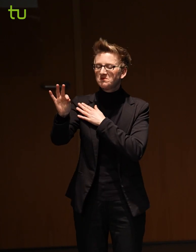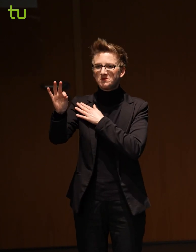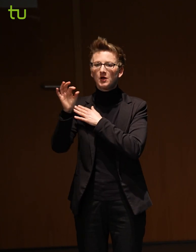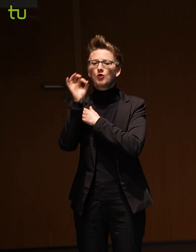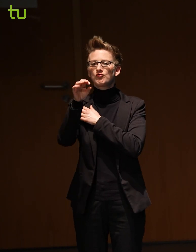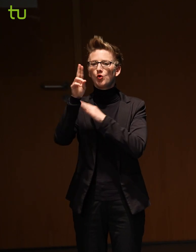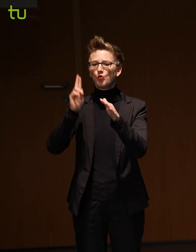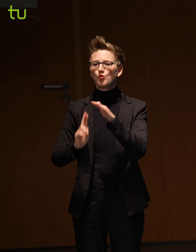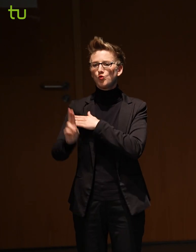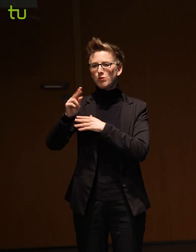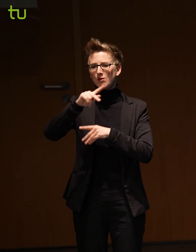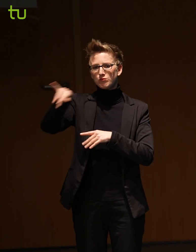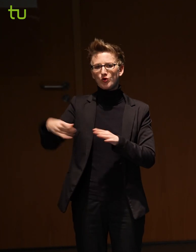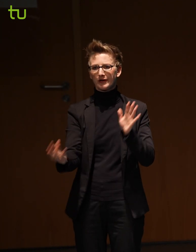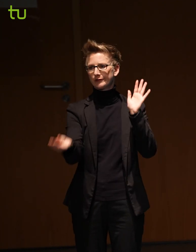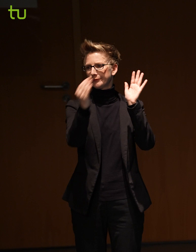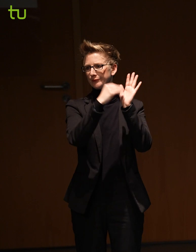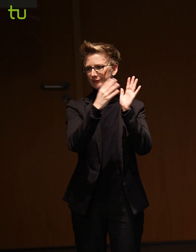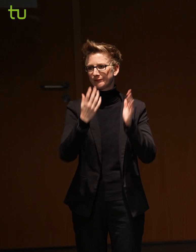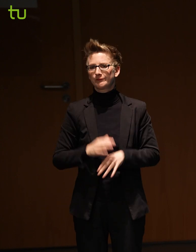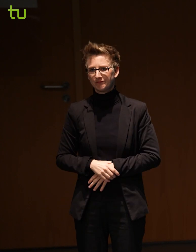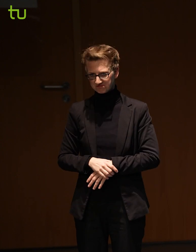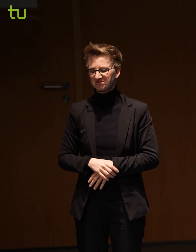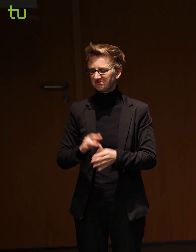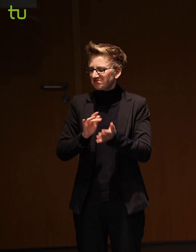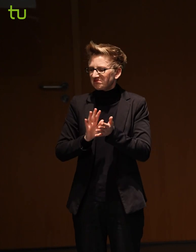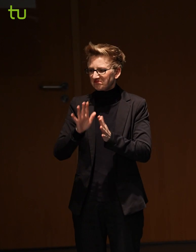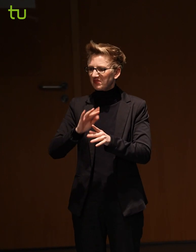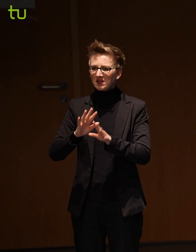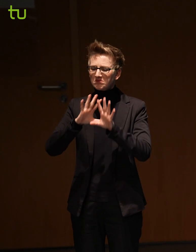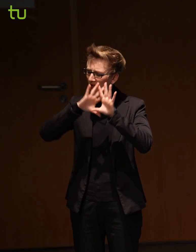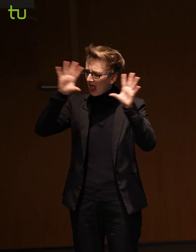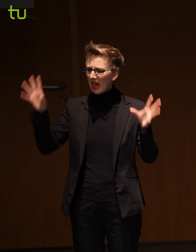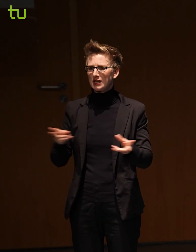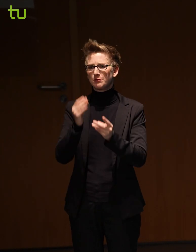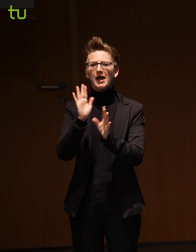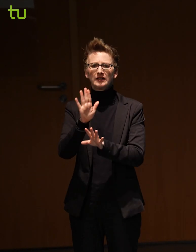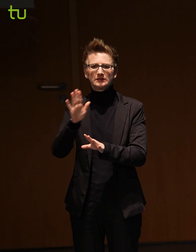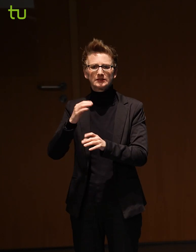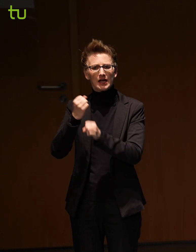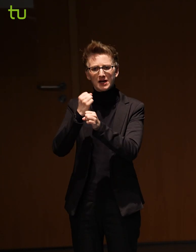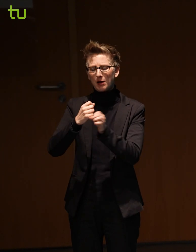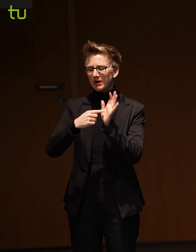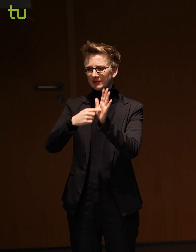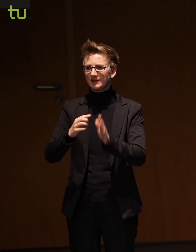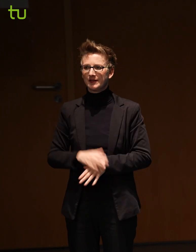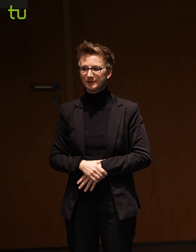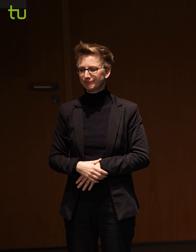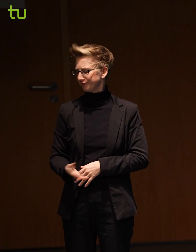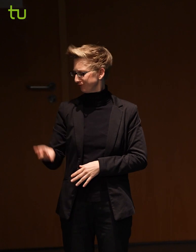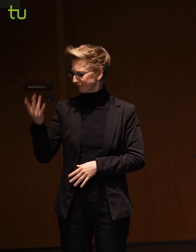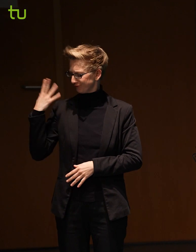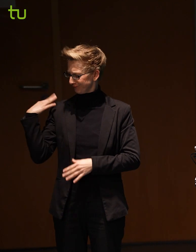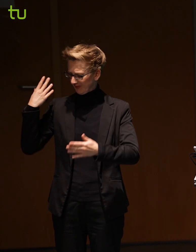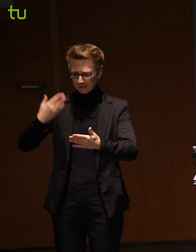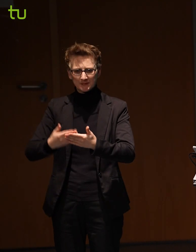charakterisiert sein ganzes Werk. Gerade in diesen Tagen verweist es auf die tiefe Wahrheit, dass uns die Demokratie